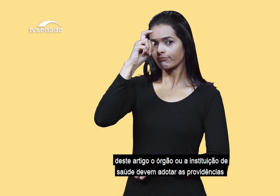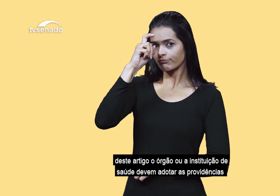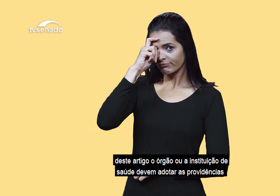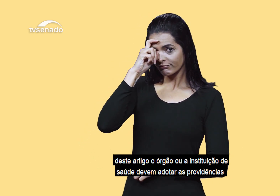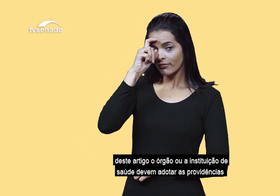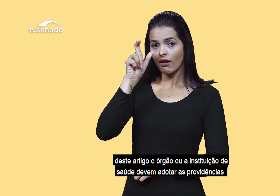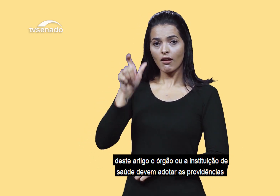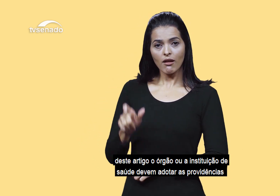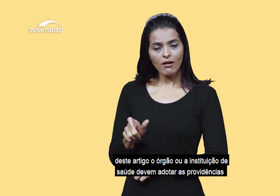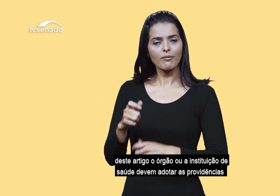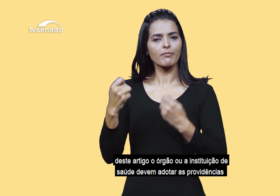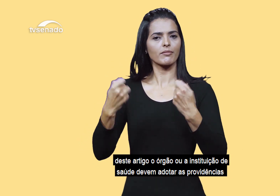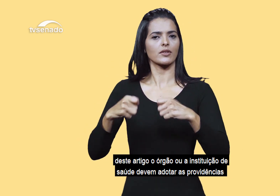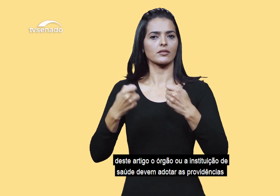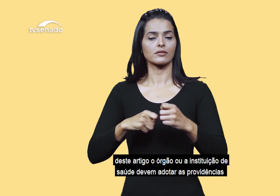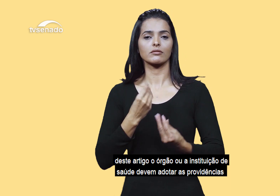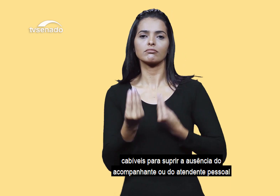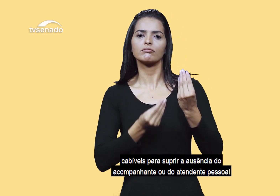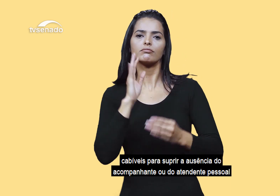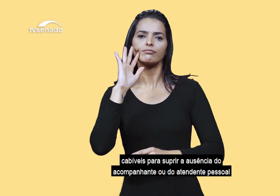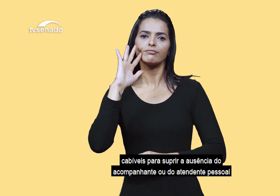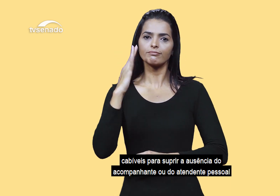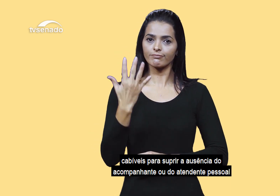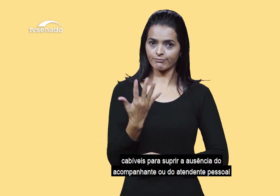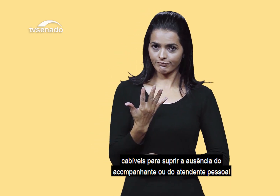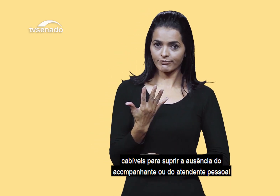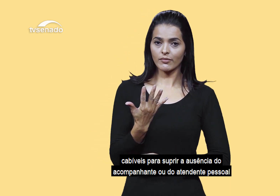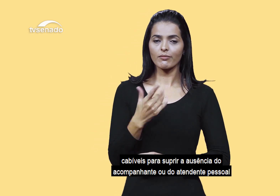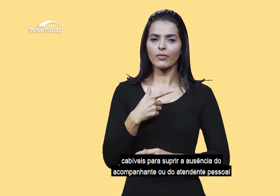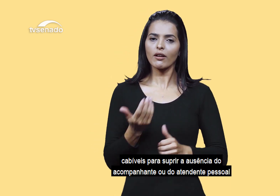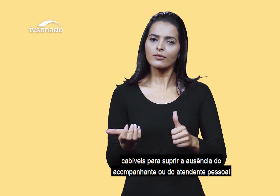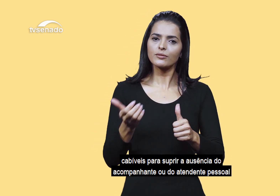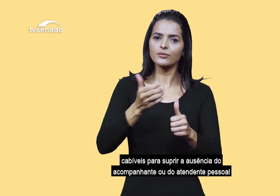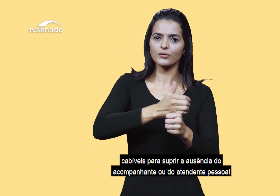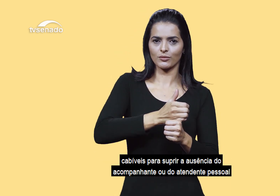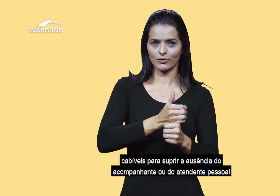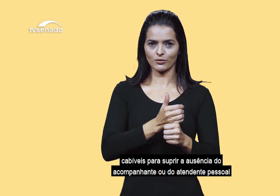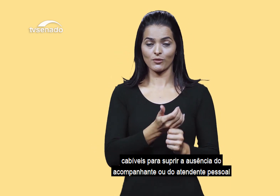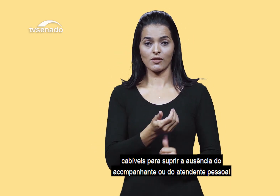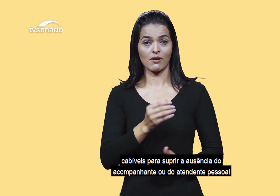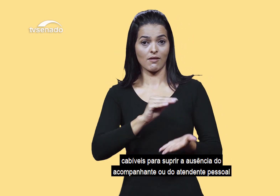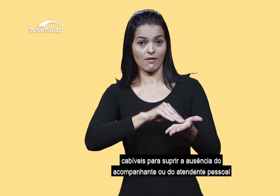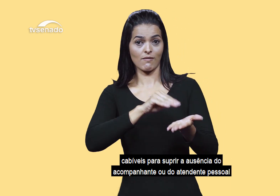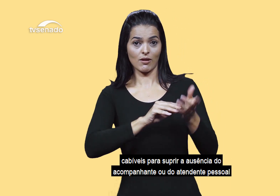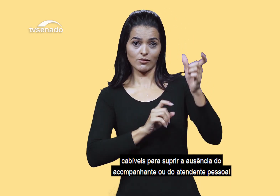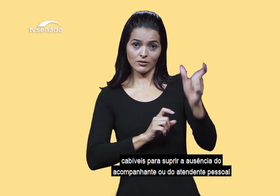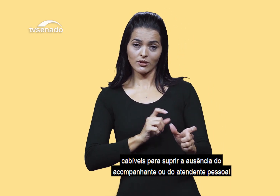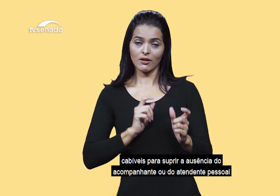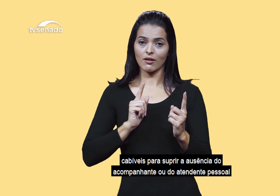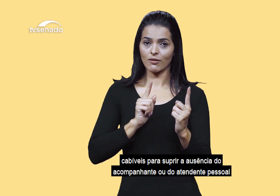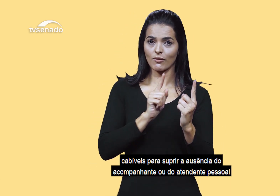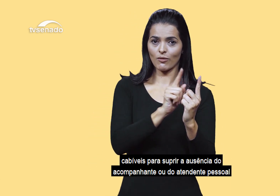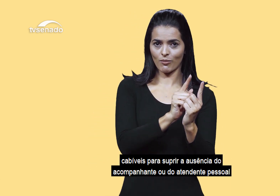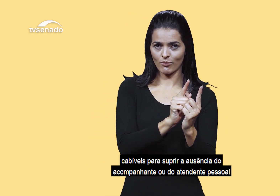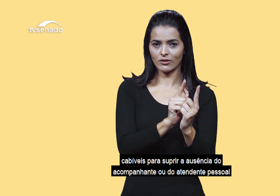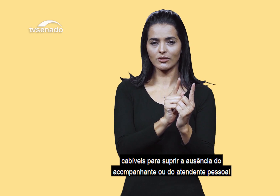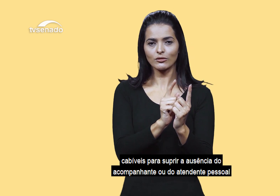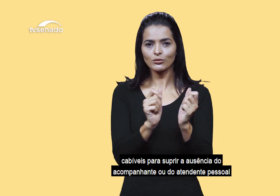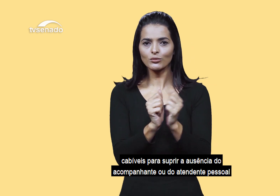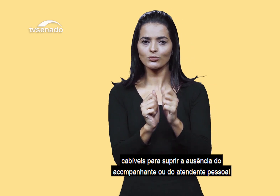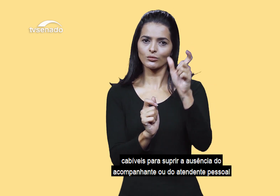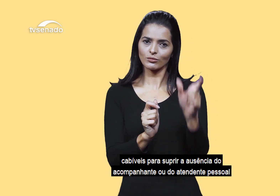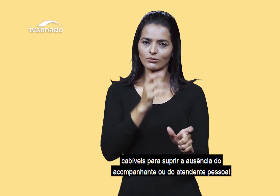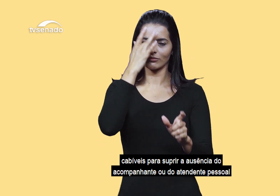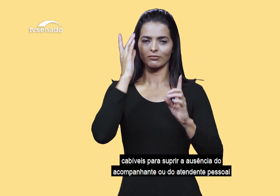instituição de saúde deve adotar as providências cabíveis para suprir a ausência do acompanhante ou do atendente